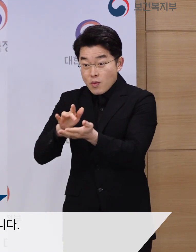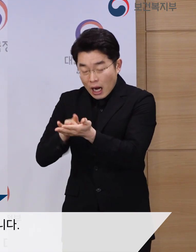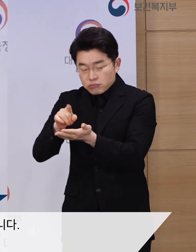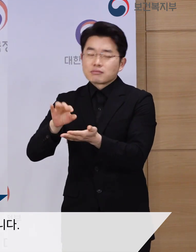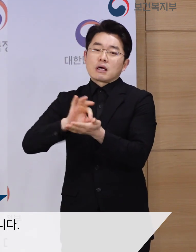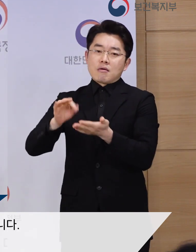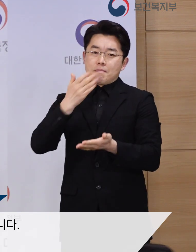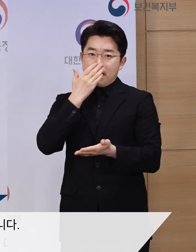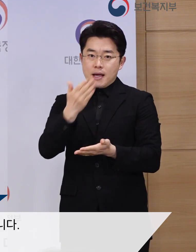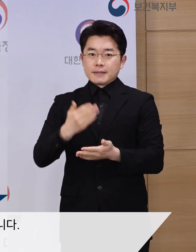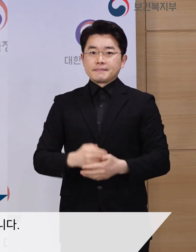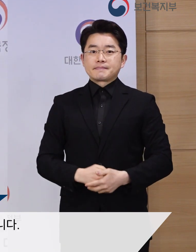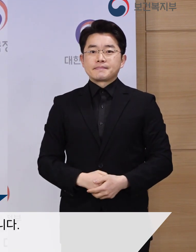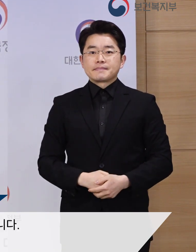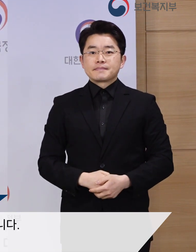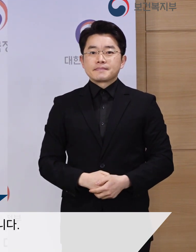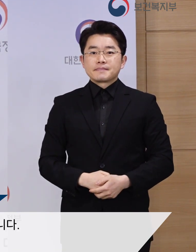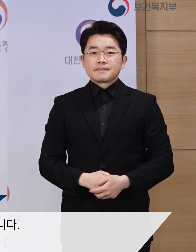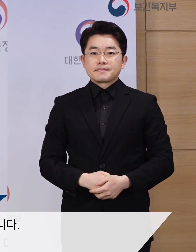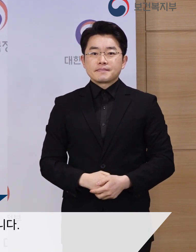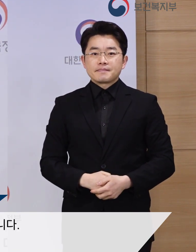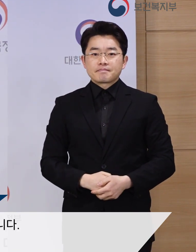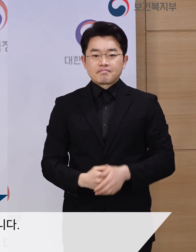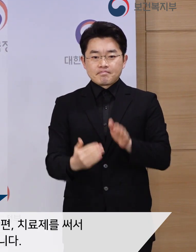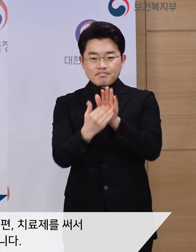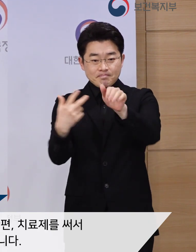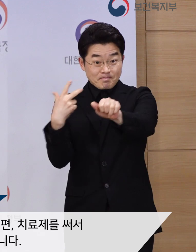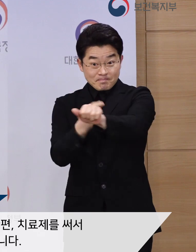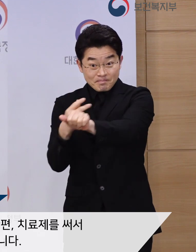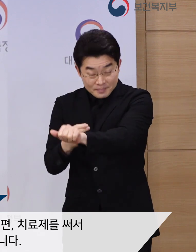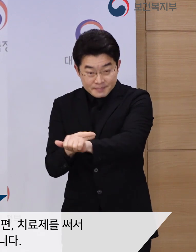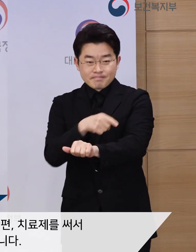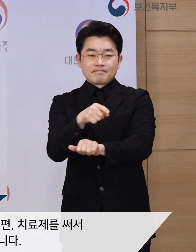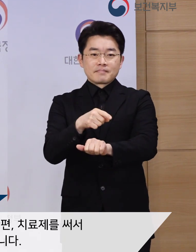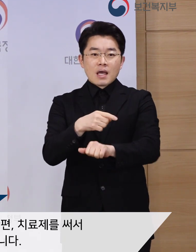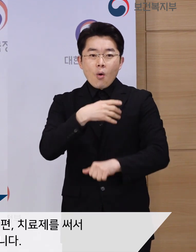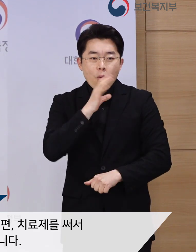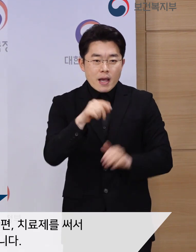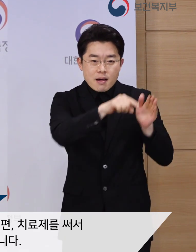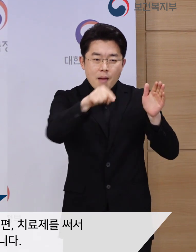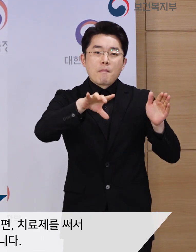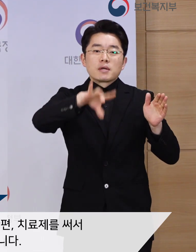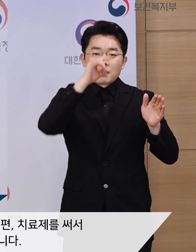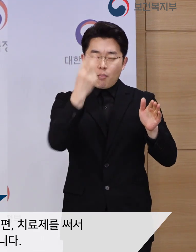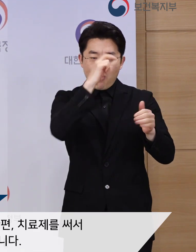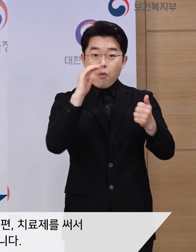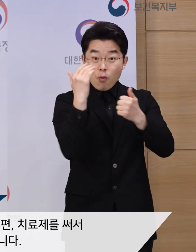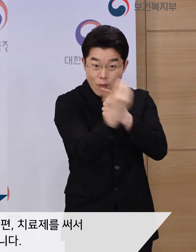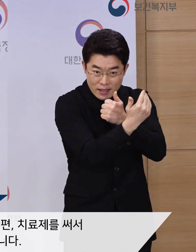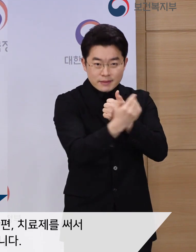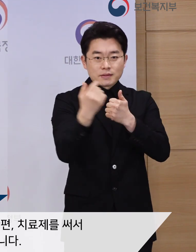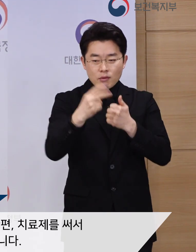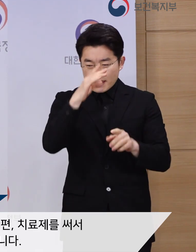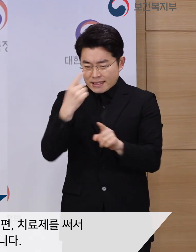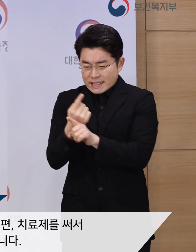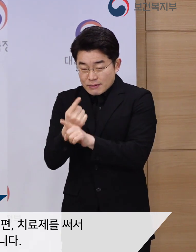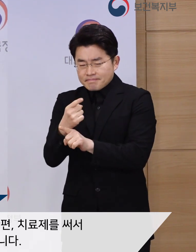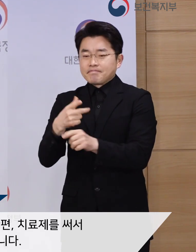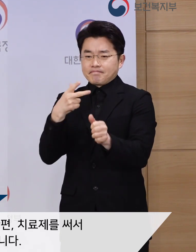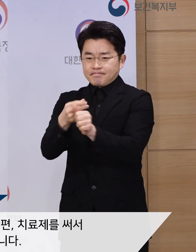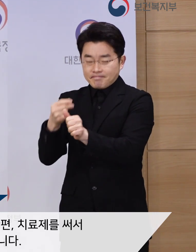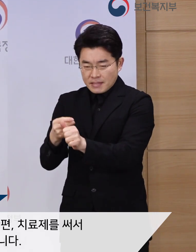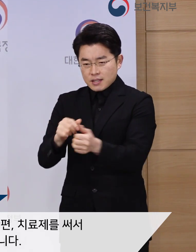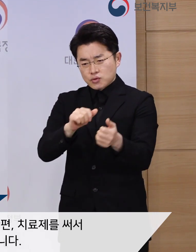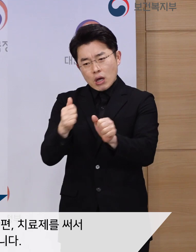시기에 항체 치료제도 활용할 수 있게 됩니다. 백신을 통해 고위험군을 우선적으로 보호하는 한편